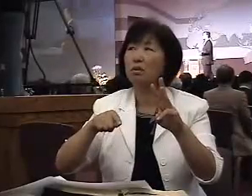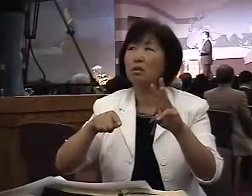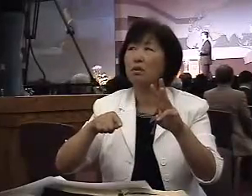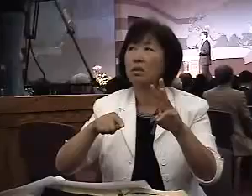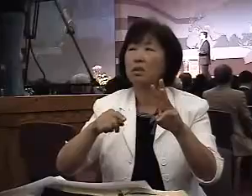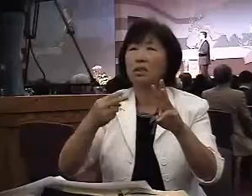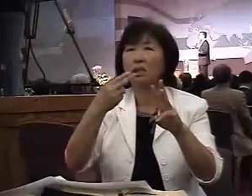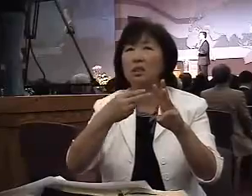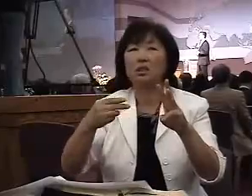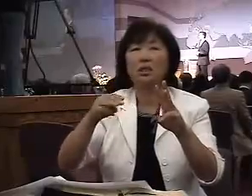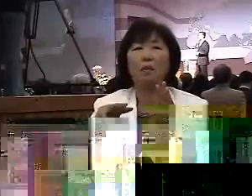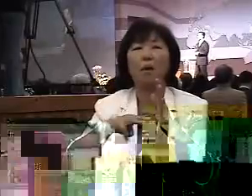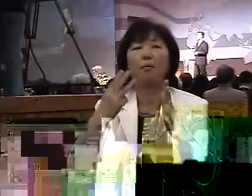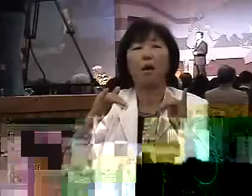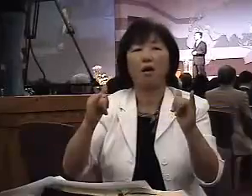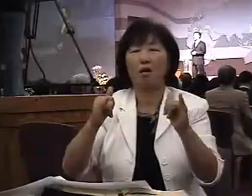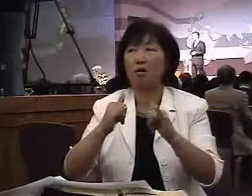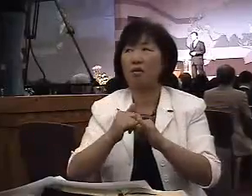부어주신 축복이 있습니다.